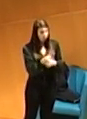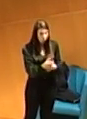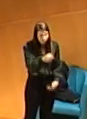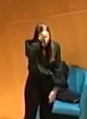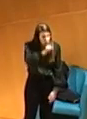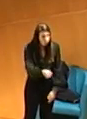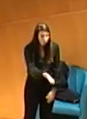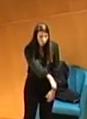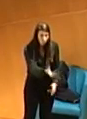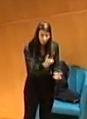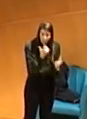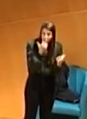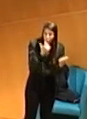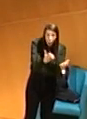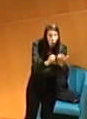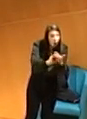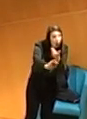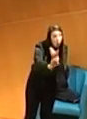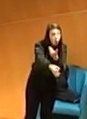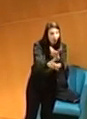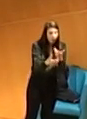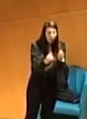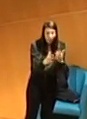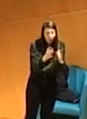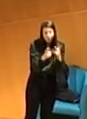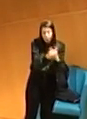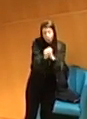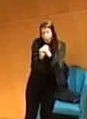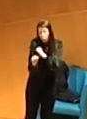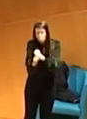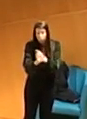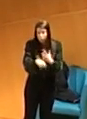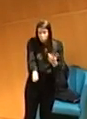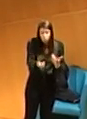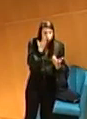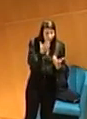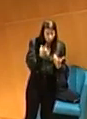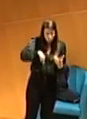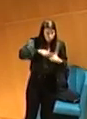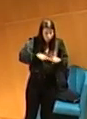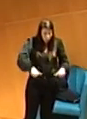envie de s'éloigner, mais elle sait qu'elle est d'une dépendance absolue, que sans nous, elle ne vit pas. Donc,